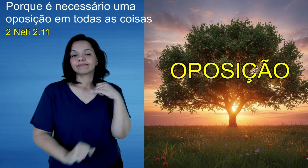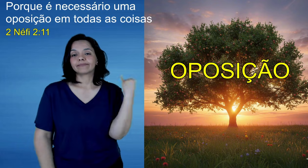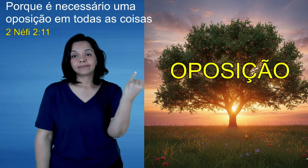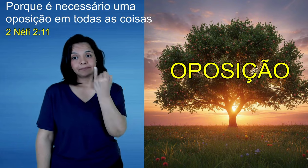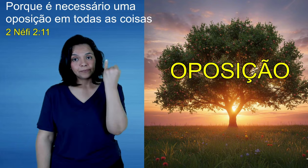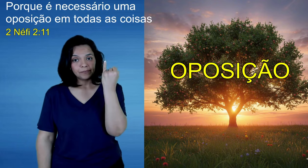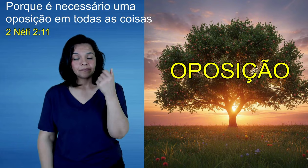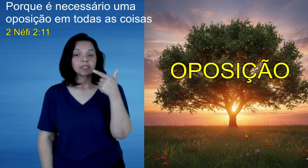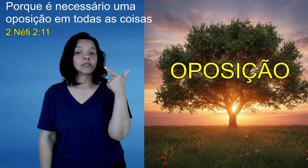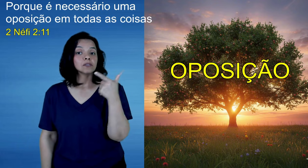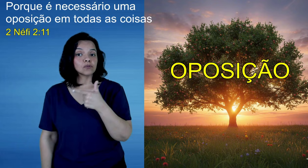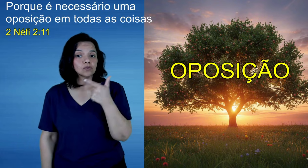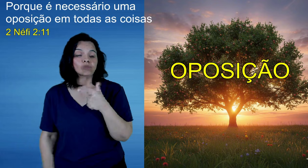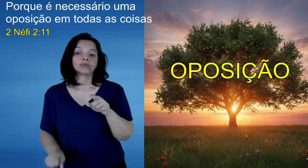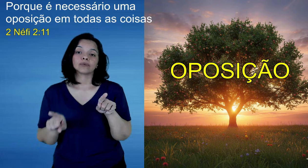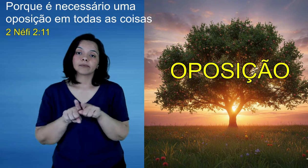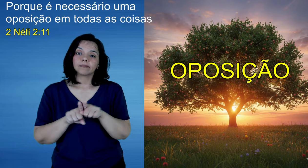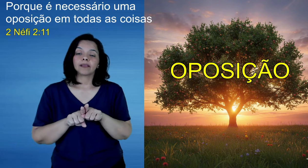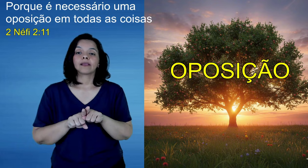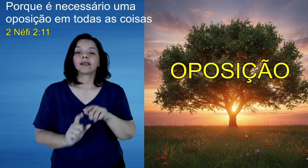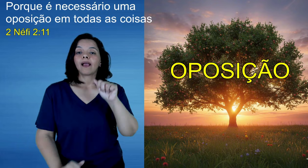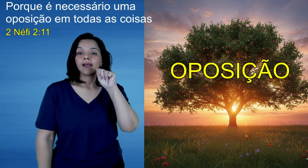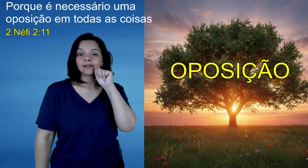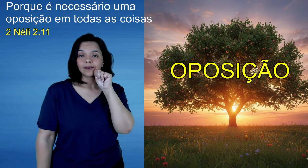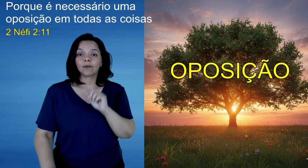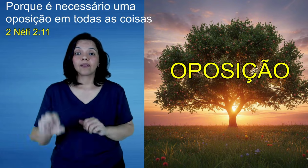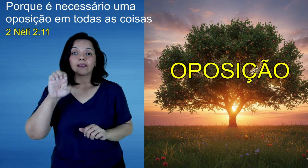que era o objetivo de ela estar lá?